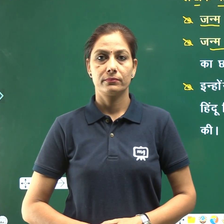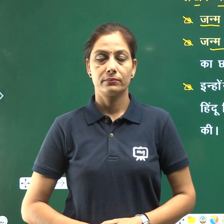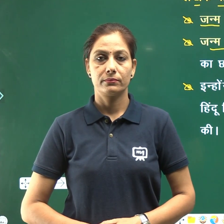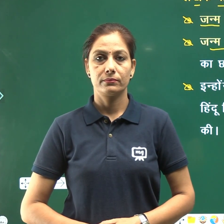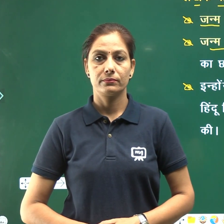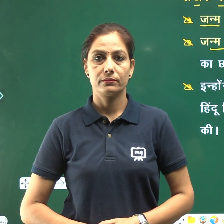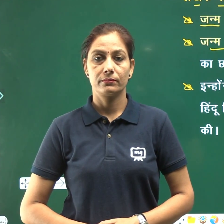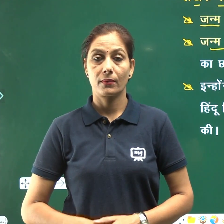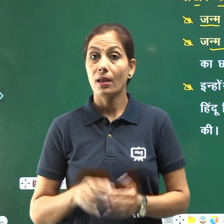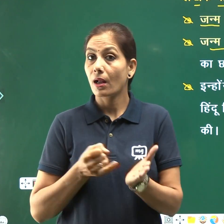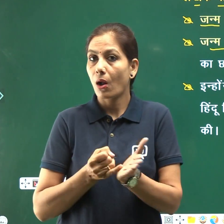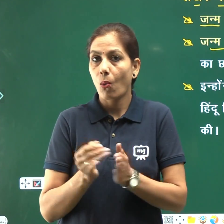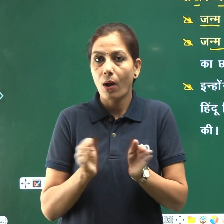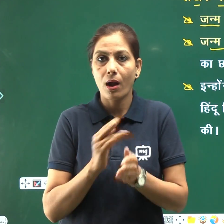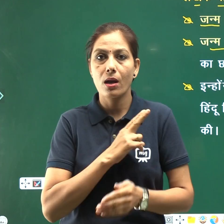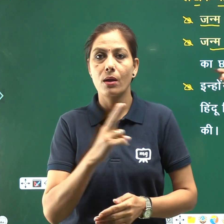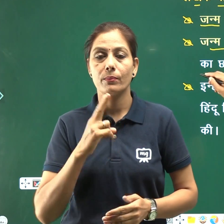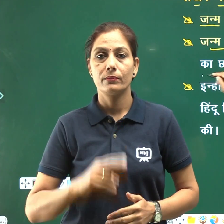आरत दुबे का छतरा है,